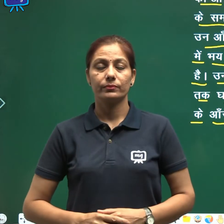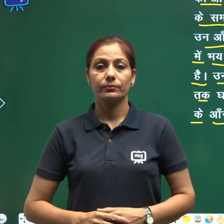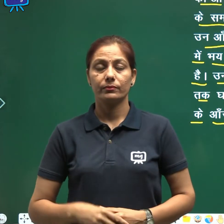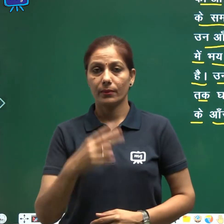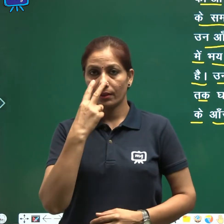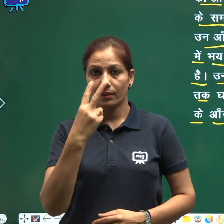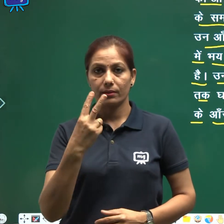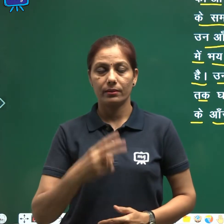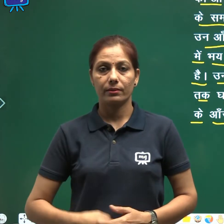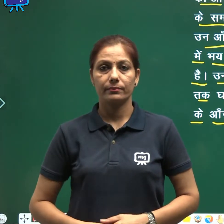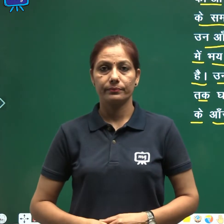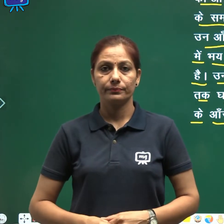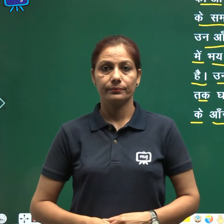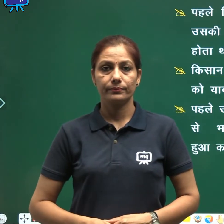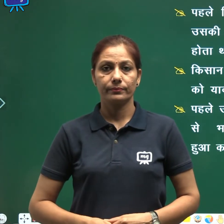दिखाई देते हैं।